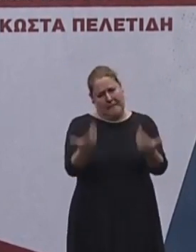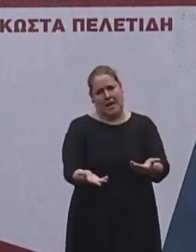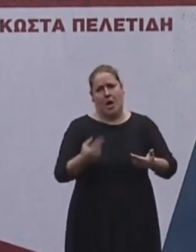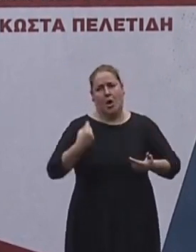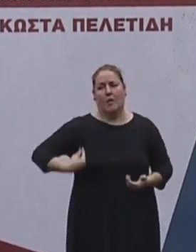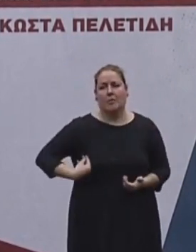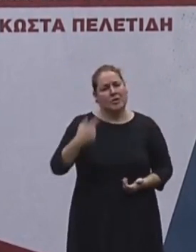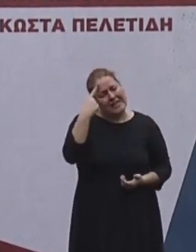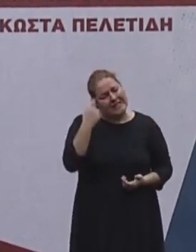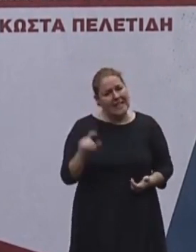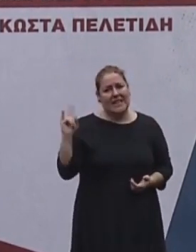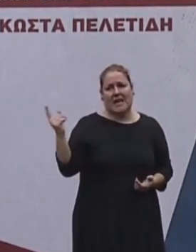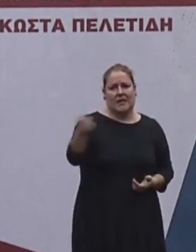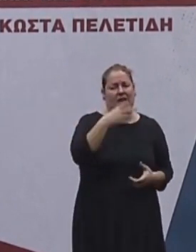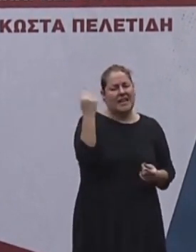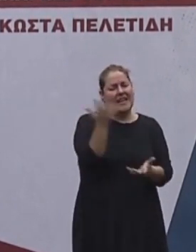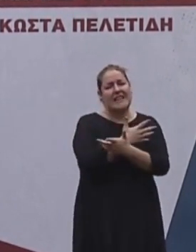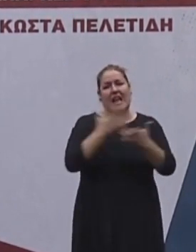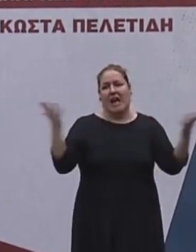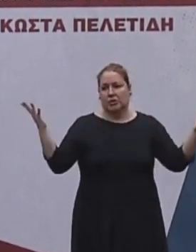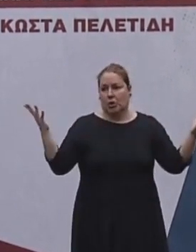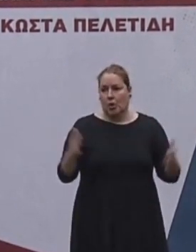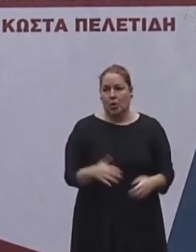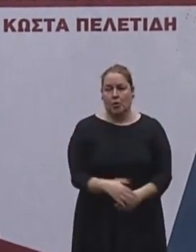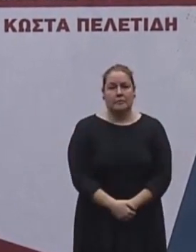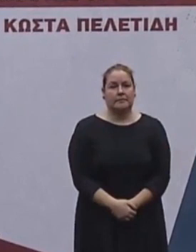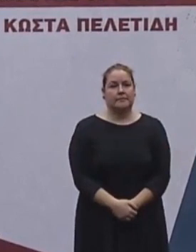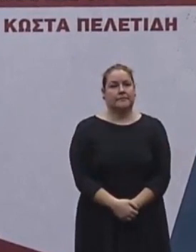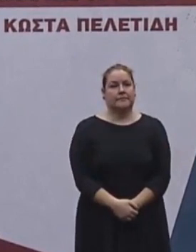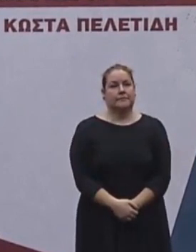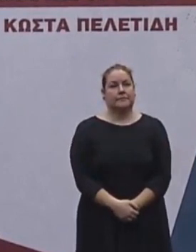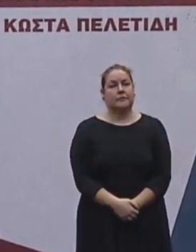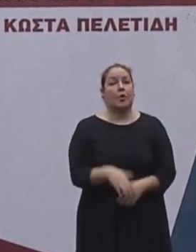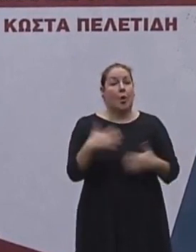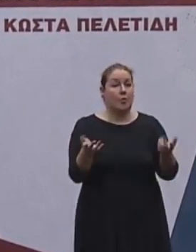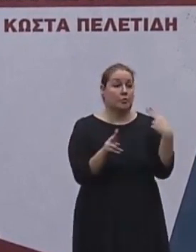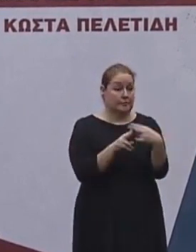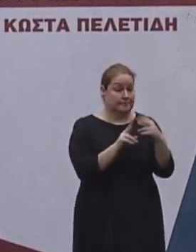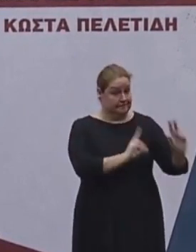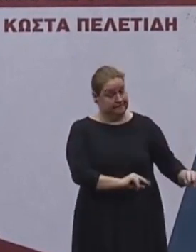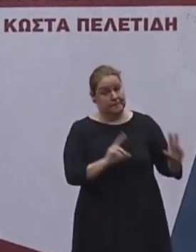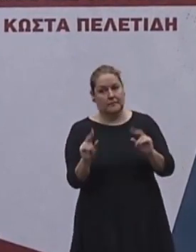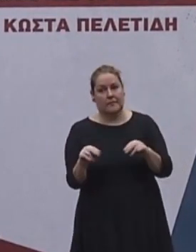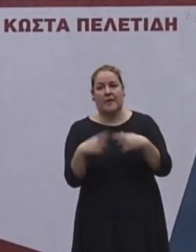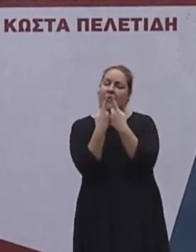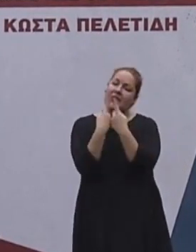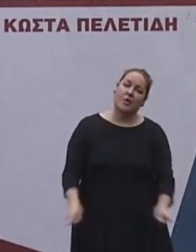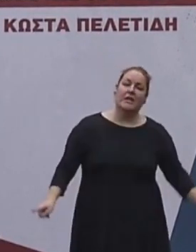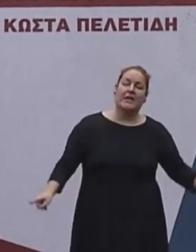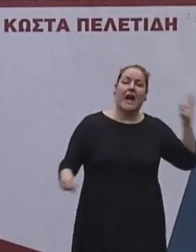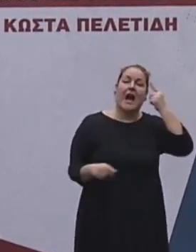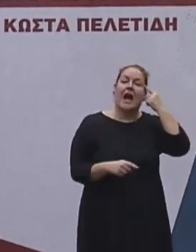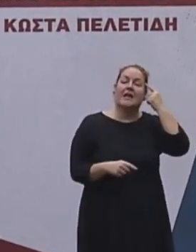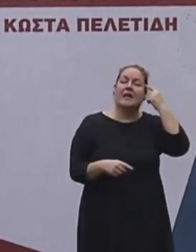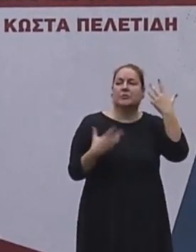Δήμαρχος, το οποίο και το γνωρίζετε και είναι τεράστιο. Όμως εξίσου σημαντικό είναι η διαφορετική αντίληψη για